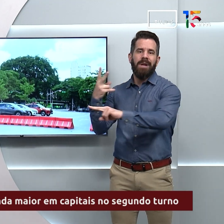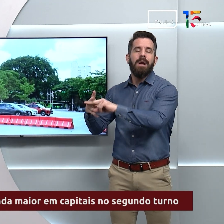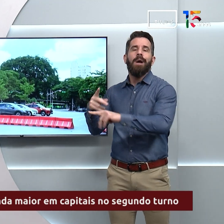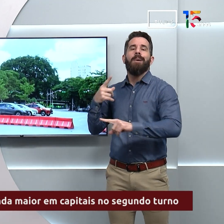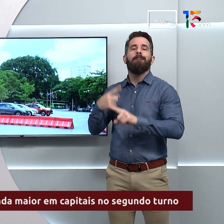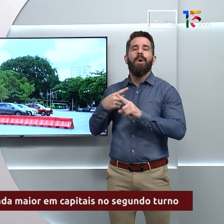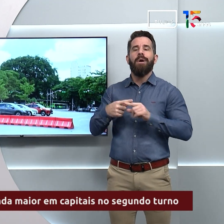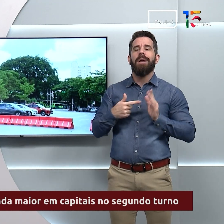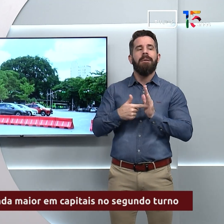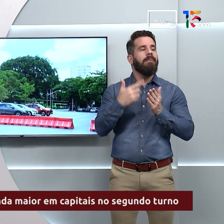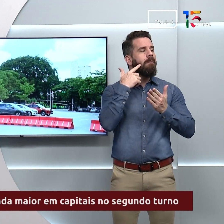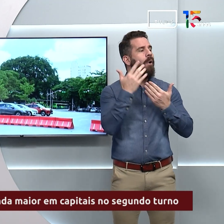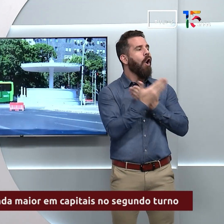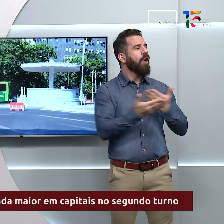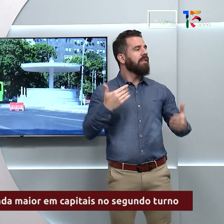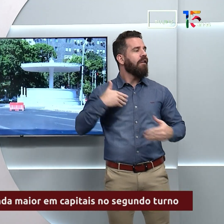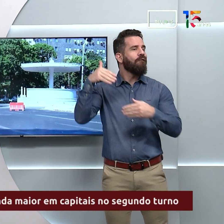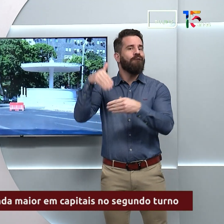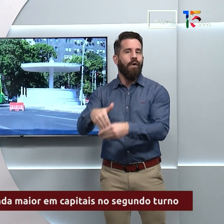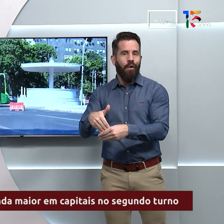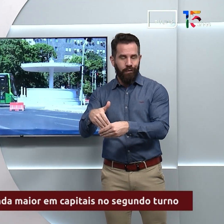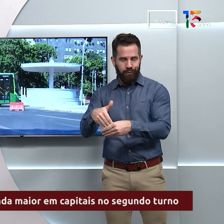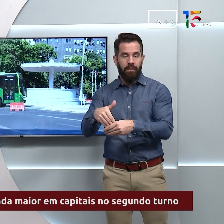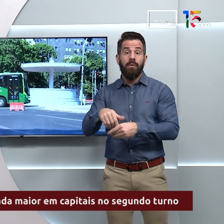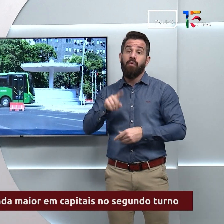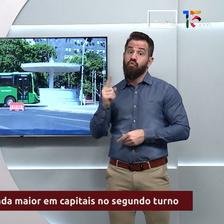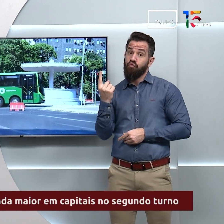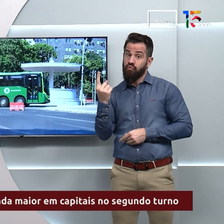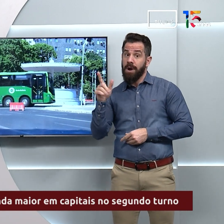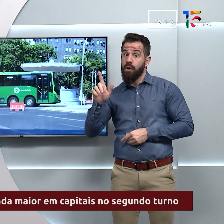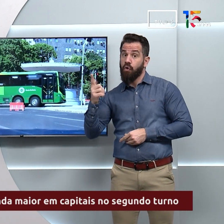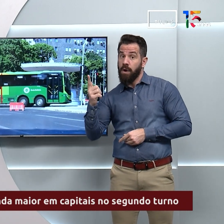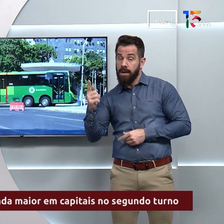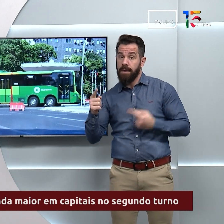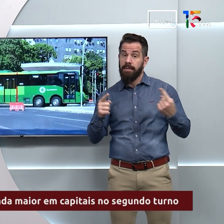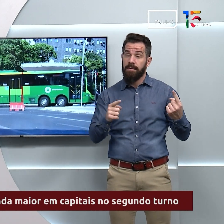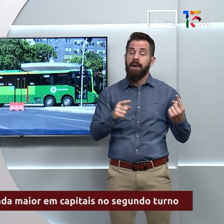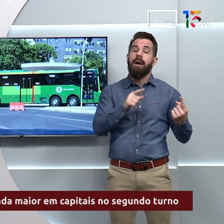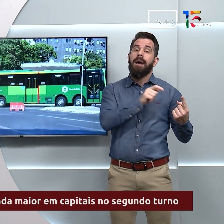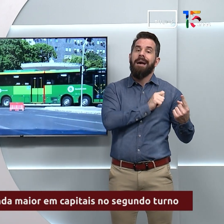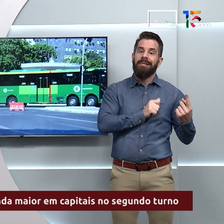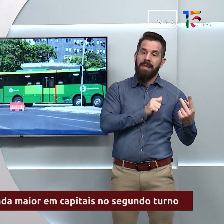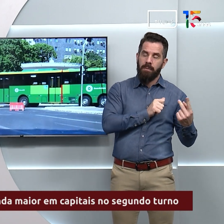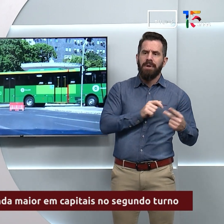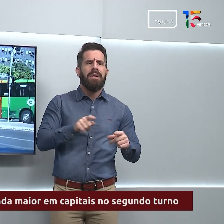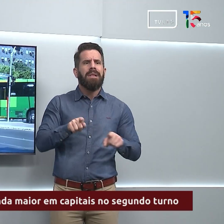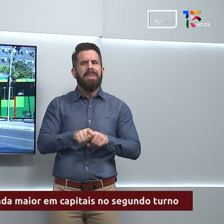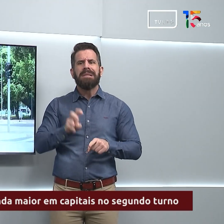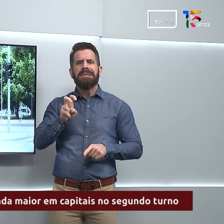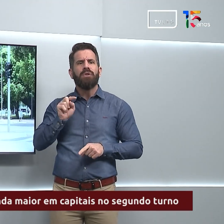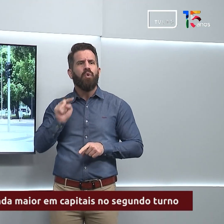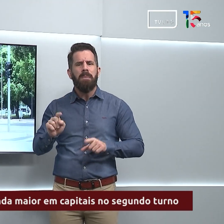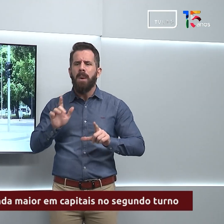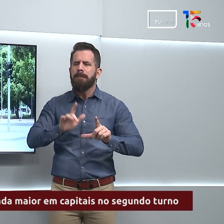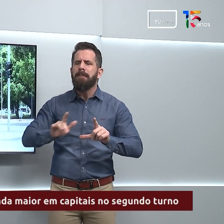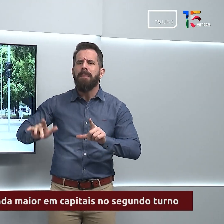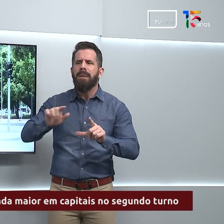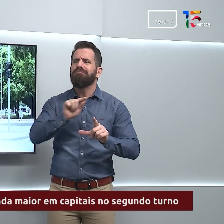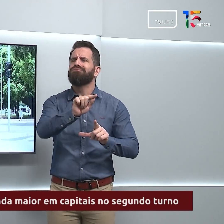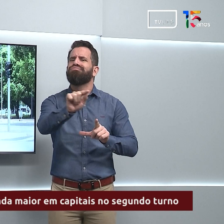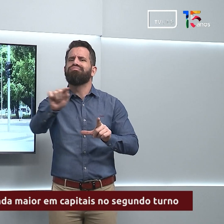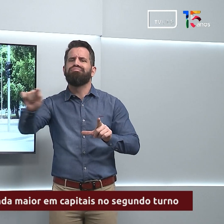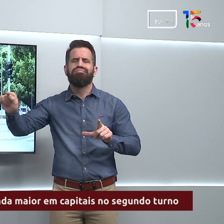em Goiânia e a outra em Anápolis. E das quase 5 mil urnas usadas no segundo turno, apenas 10 foram